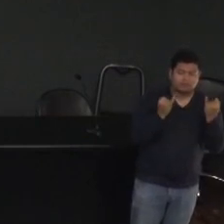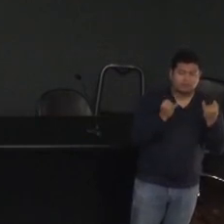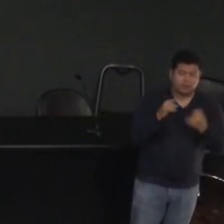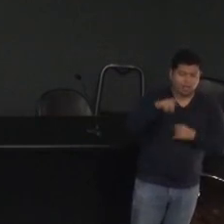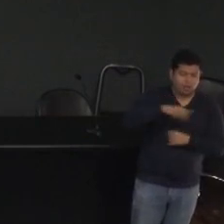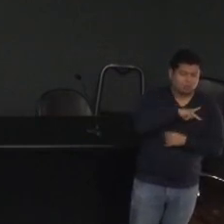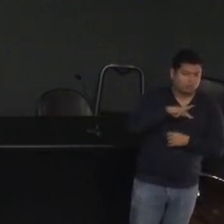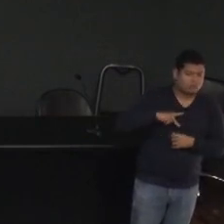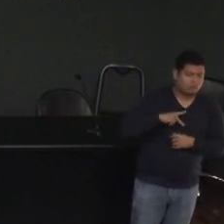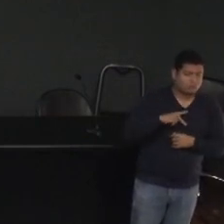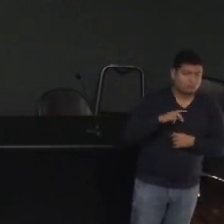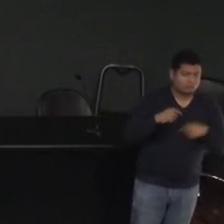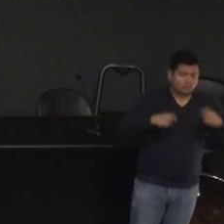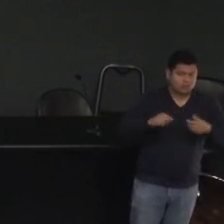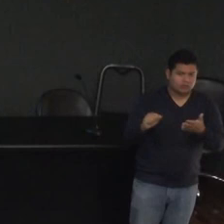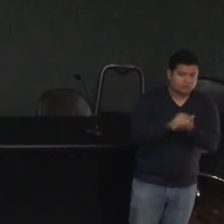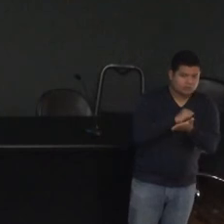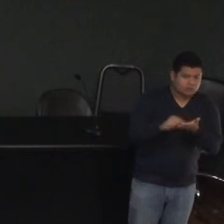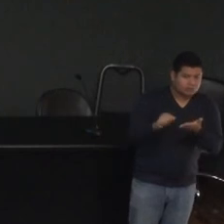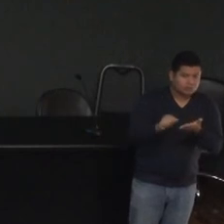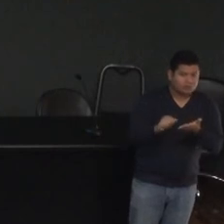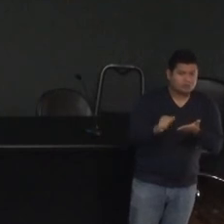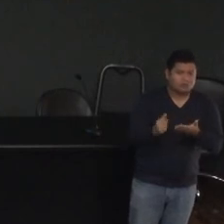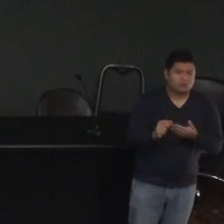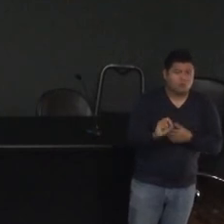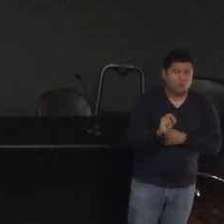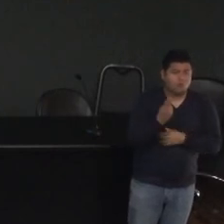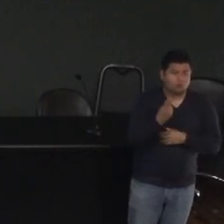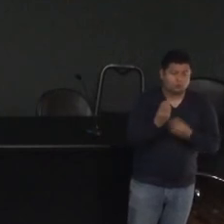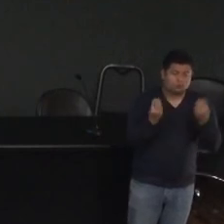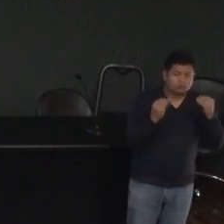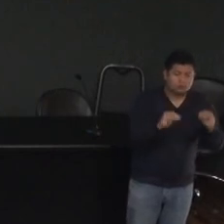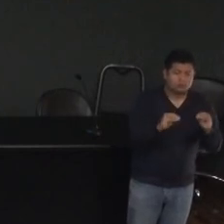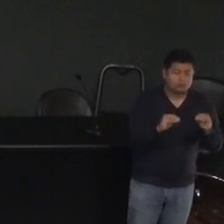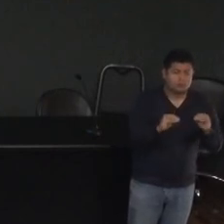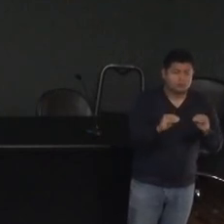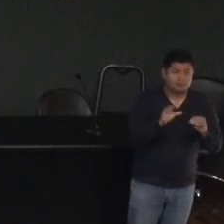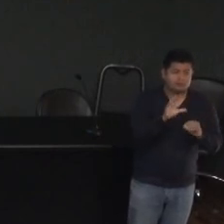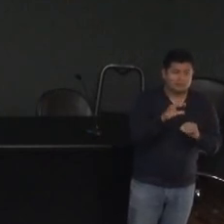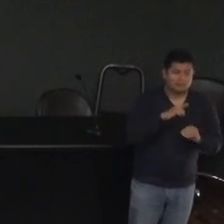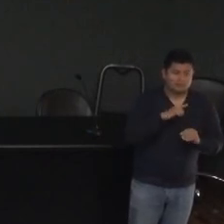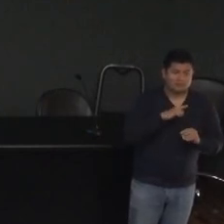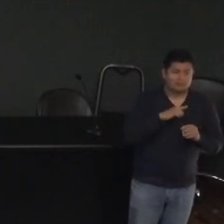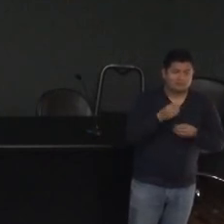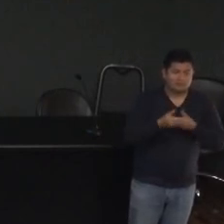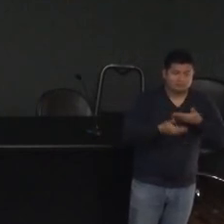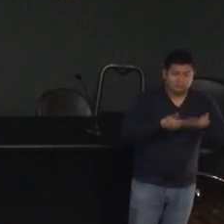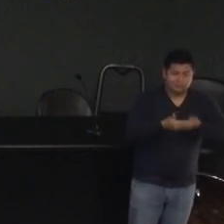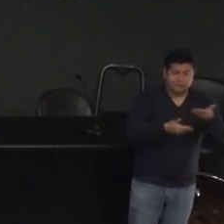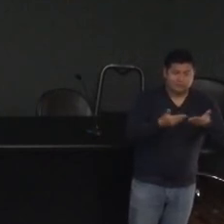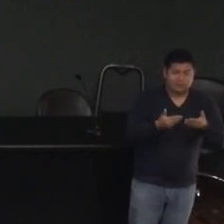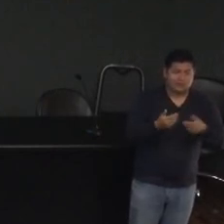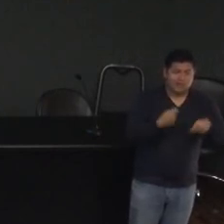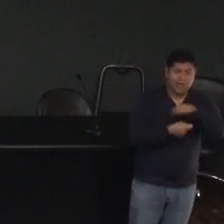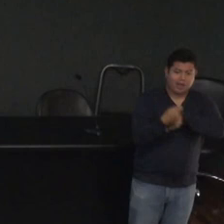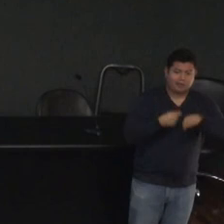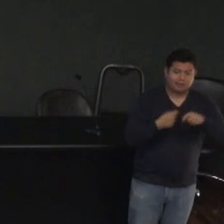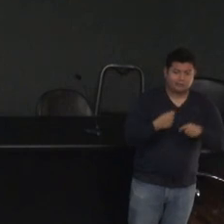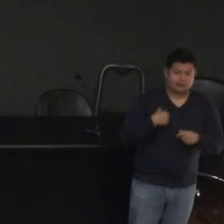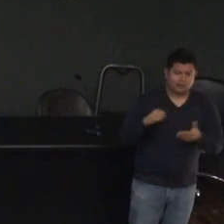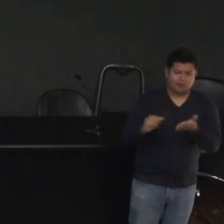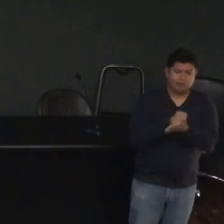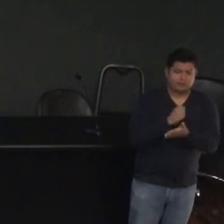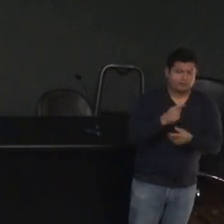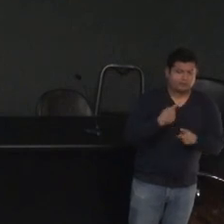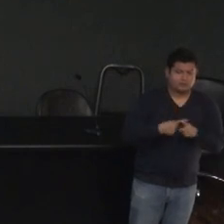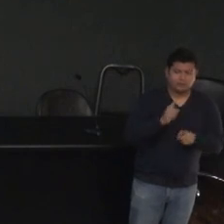públicos você tem que descartar você tem que eliminar você vai colocar Mas aí isso integra um processo administrativo eu não posso descartar porque isso faz parte